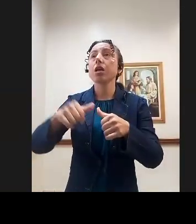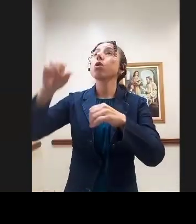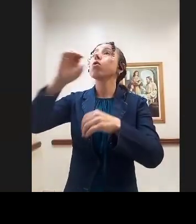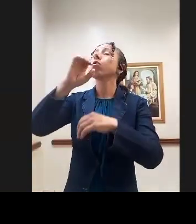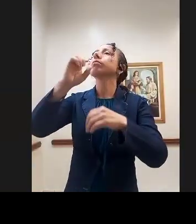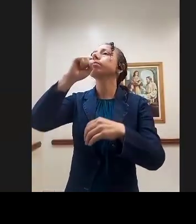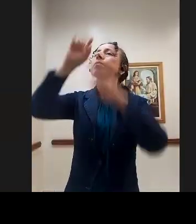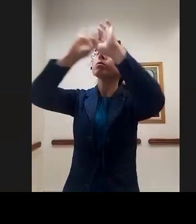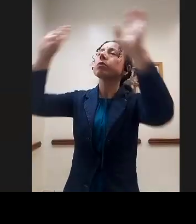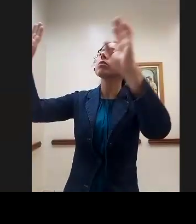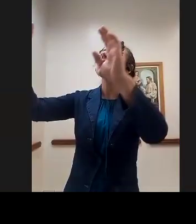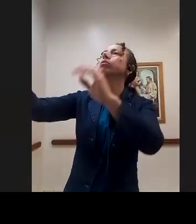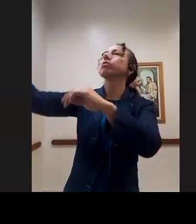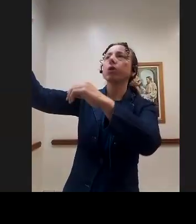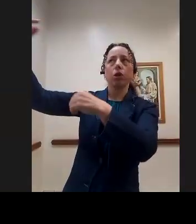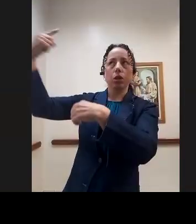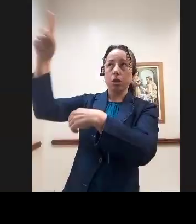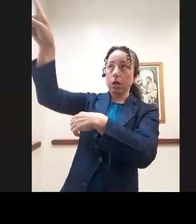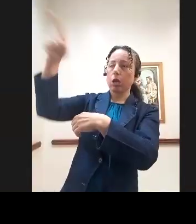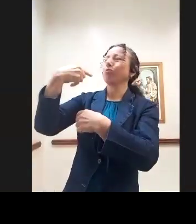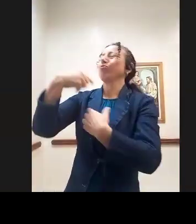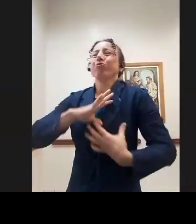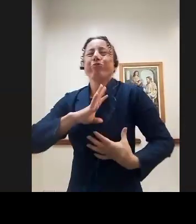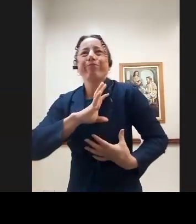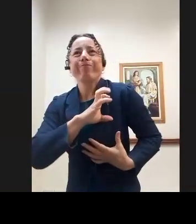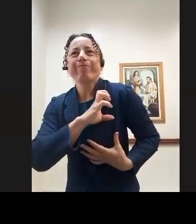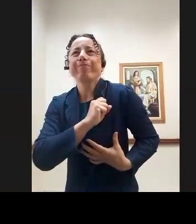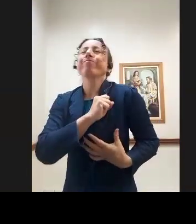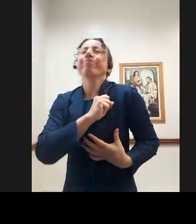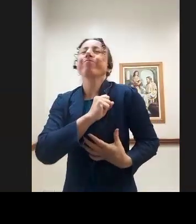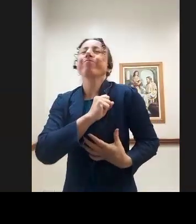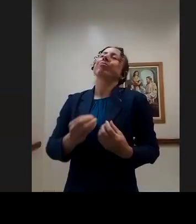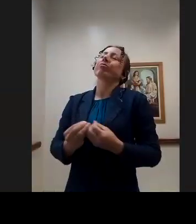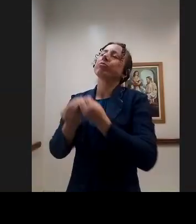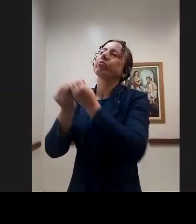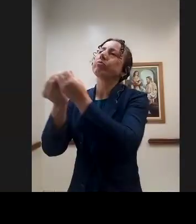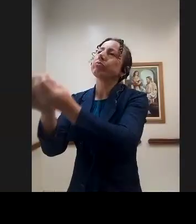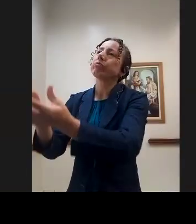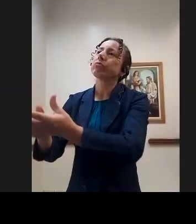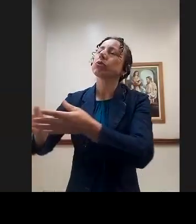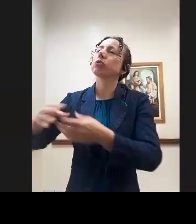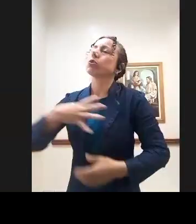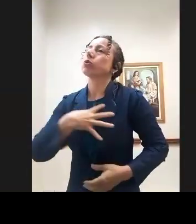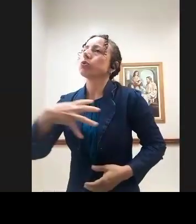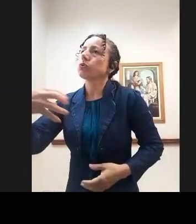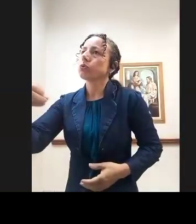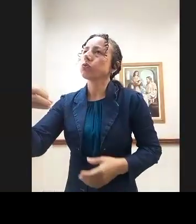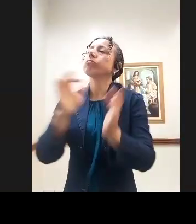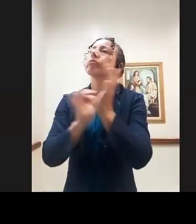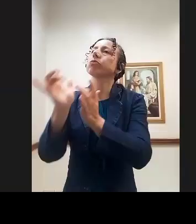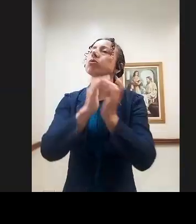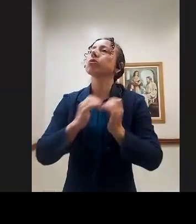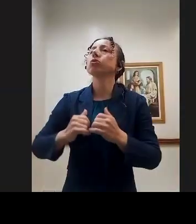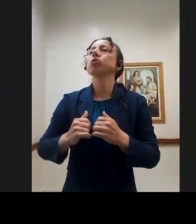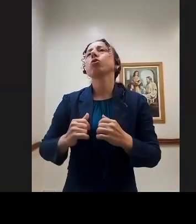Filho para que a gente possa ter esperança. Às vezes, todos os dias não são maravilhosos, mas temos Jesus. Ele sempre está